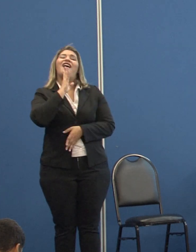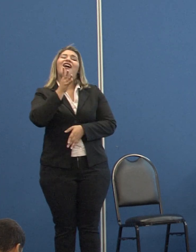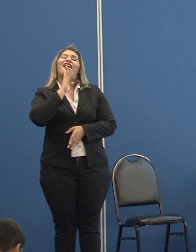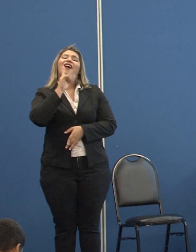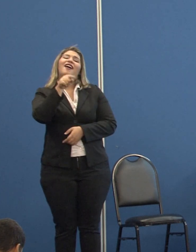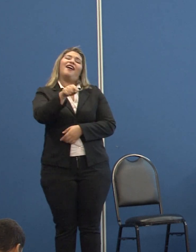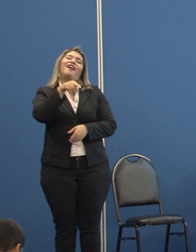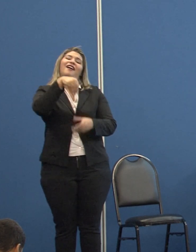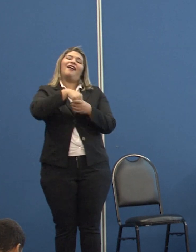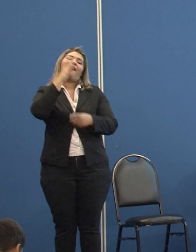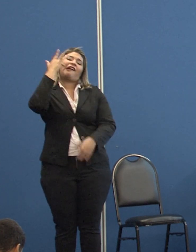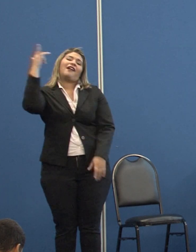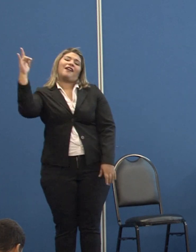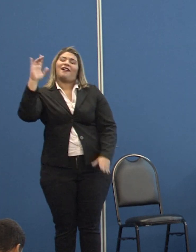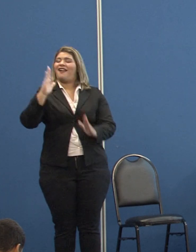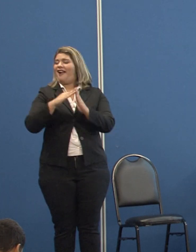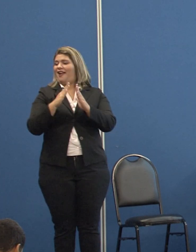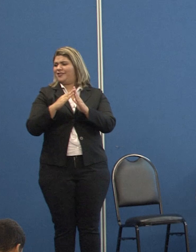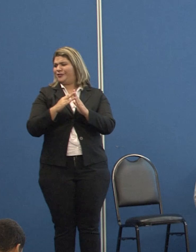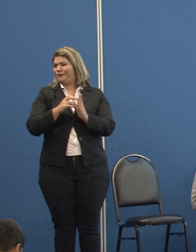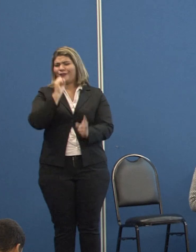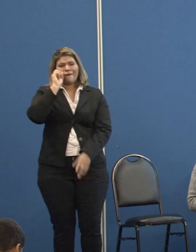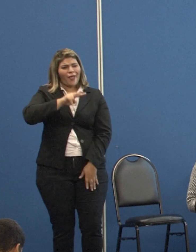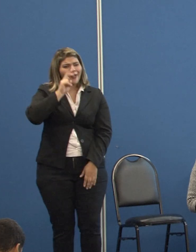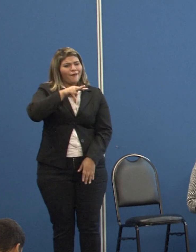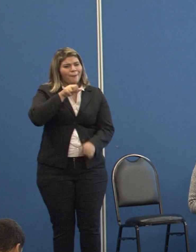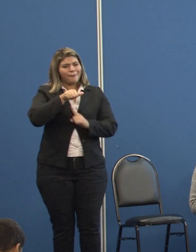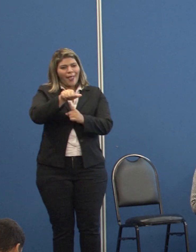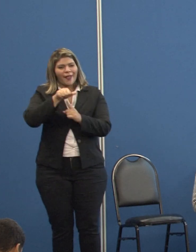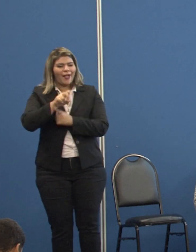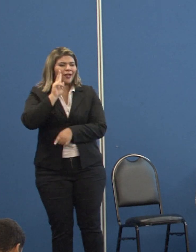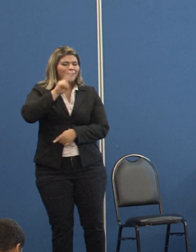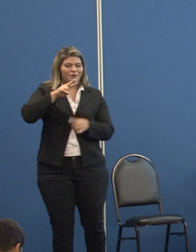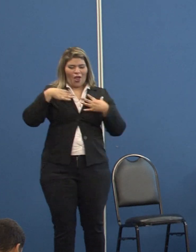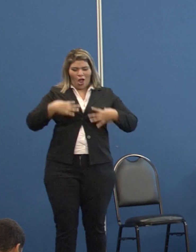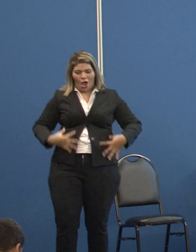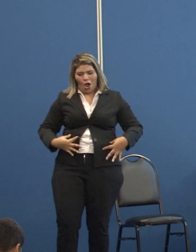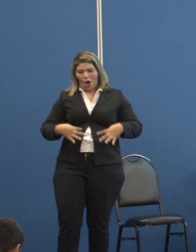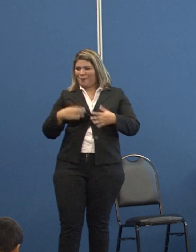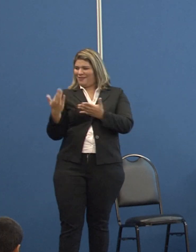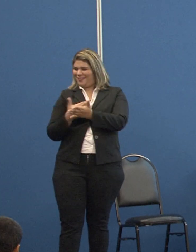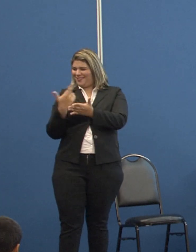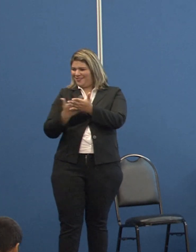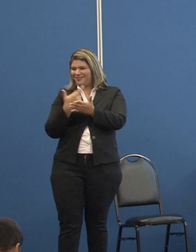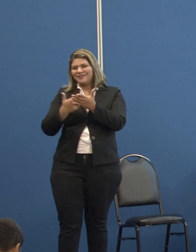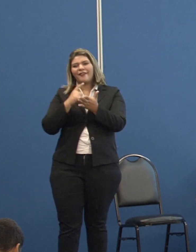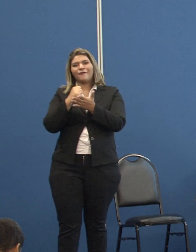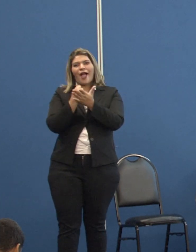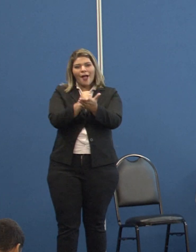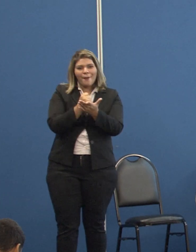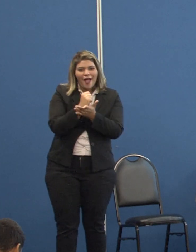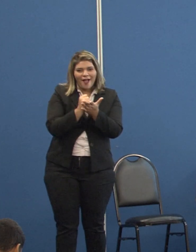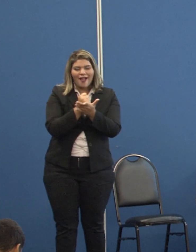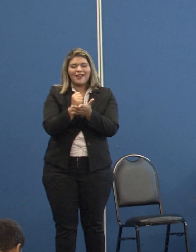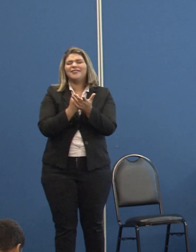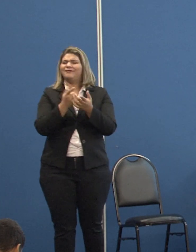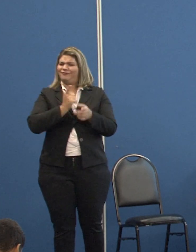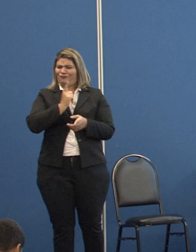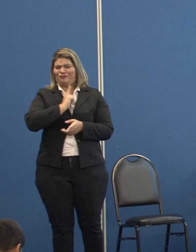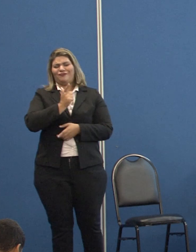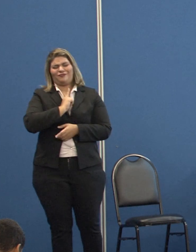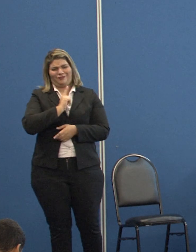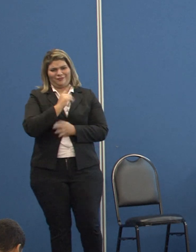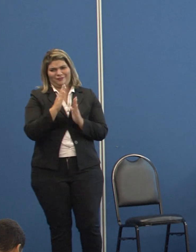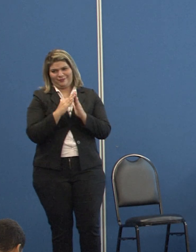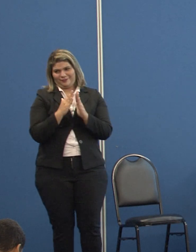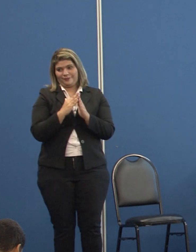sua realidade. Quem é que não vê um encarte de supermercado, um encarte de roupa, um encarte de farmácia? Então, e aquilo ali, como